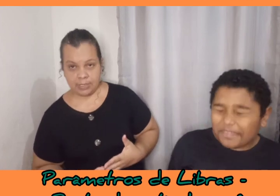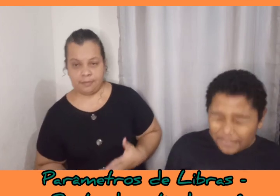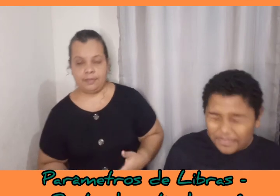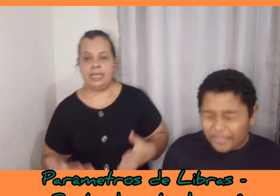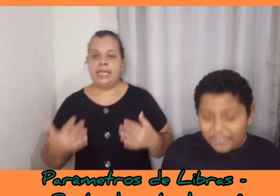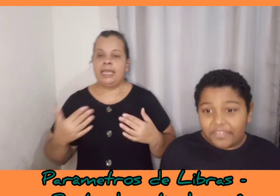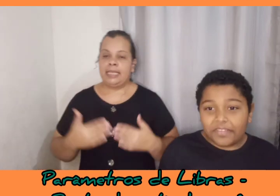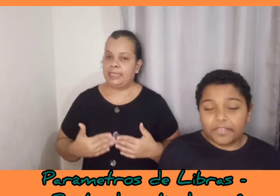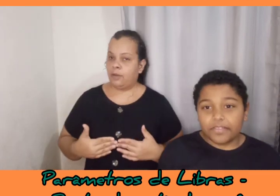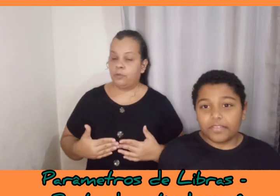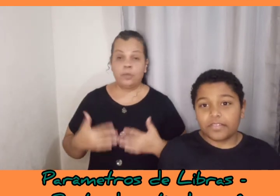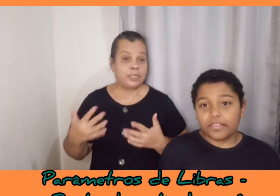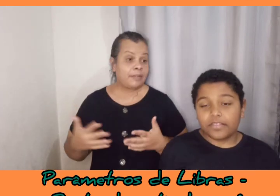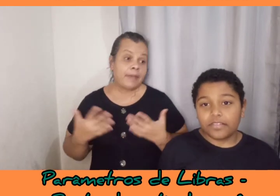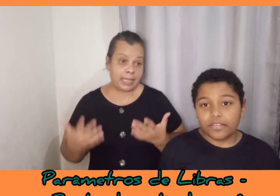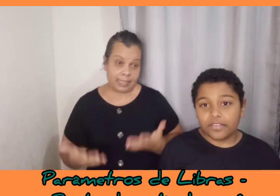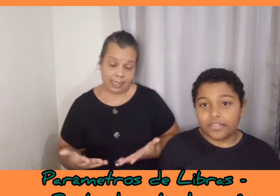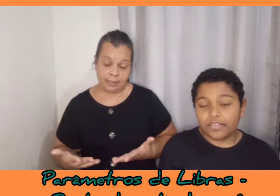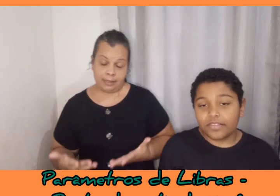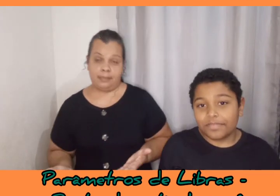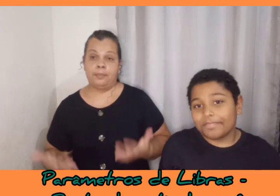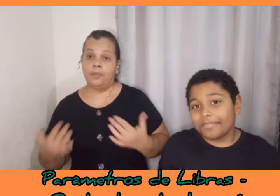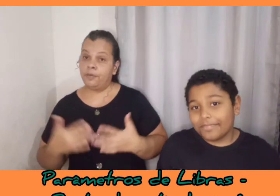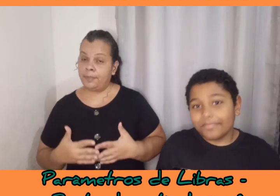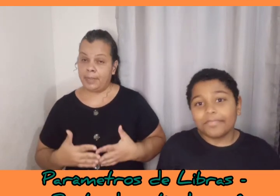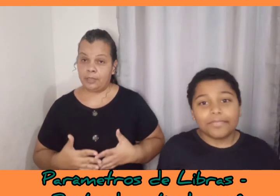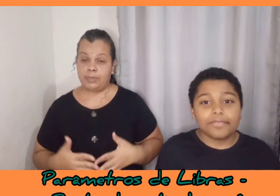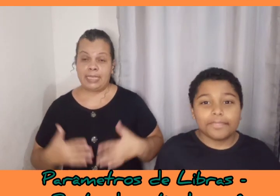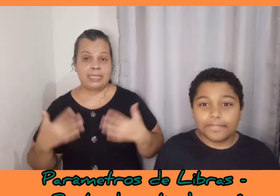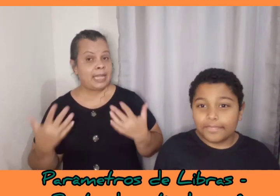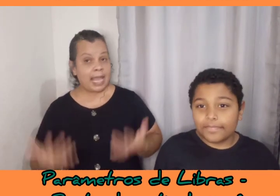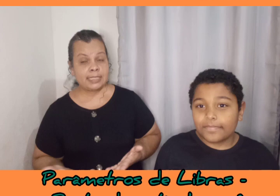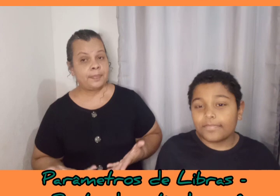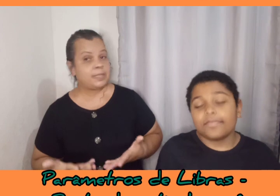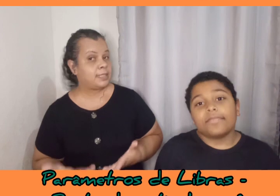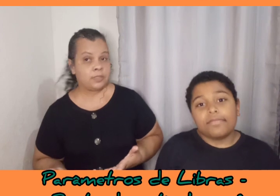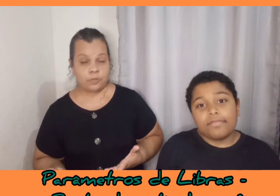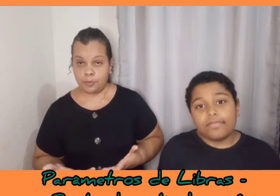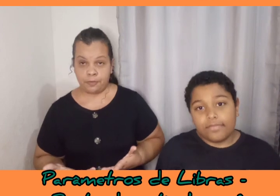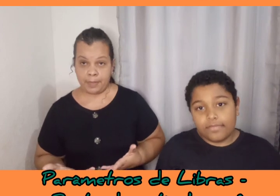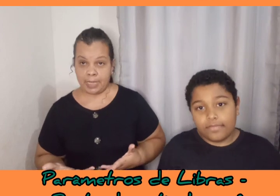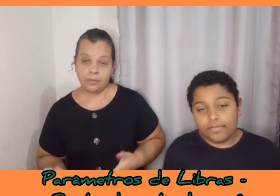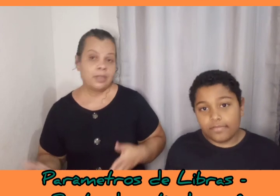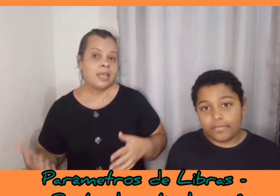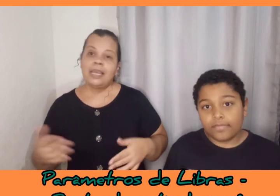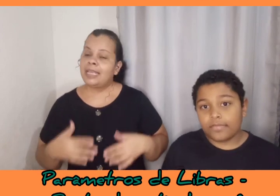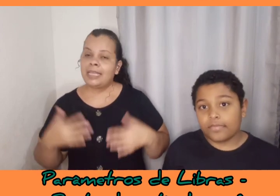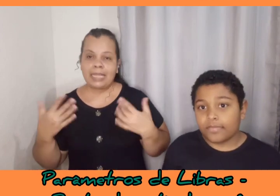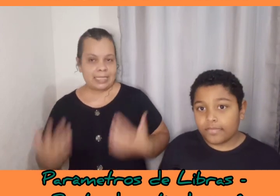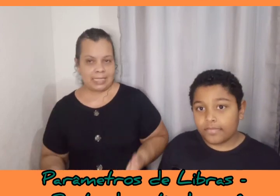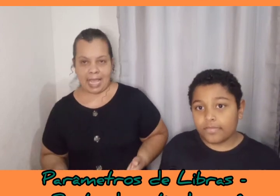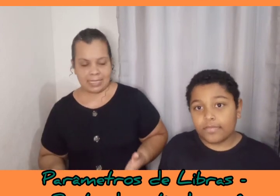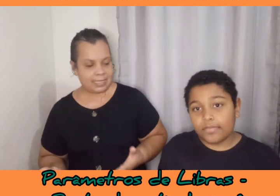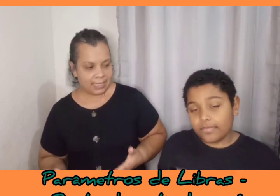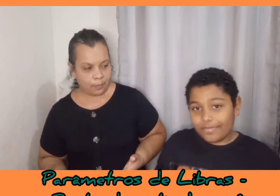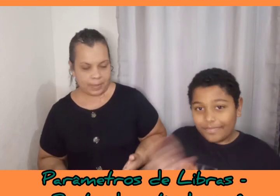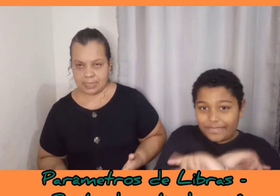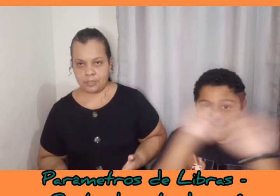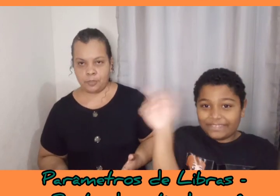Davi? Então, o nome já fala, né? Movimento. Tem sinais que precisam de movimento e tem sinais que não precisam de